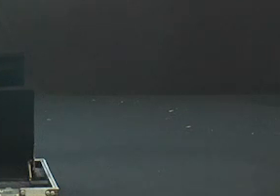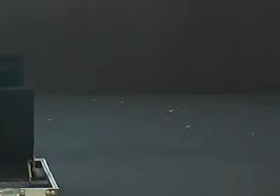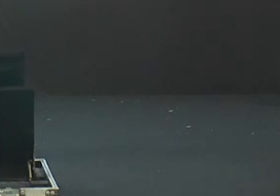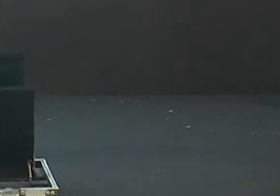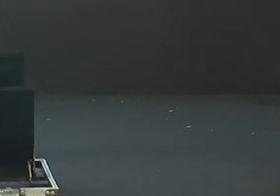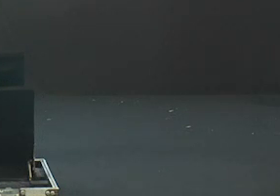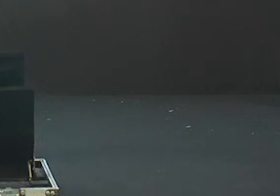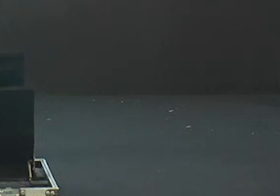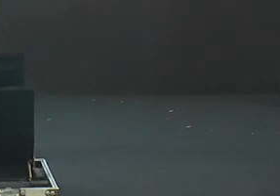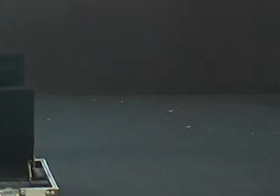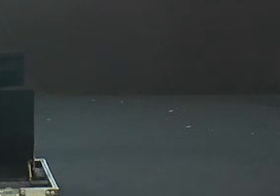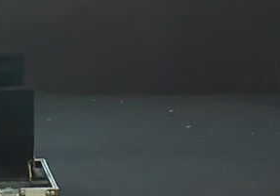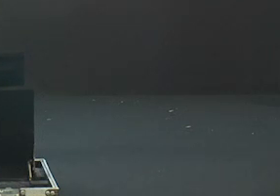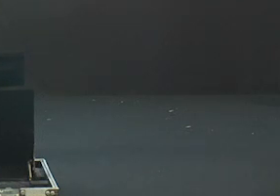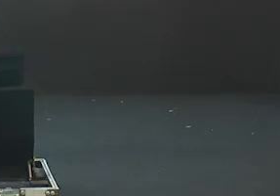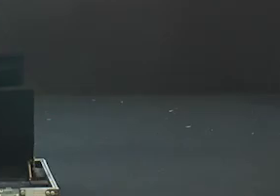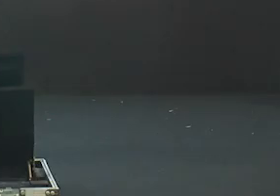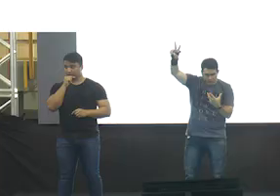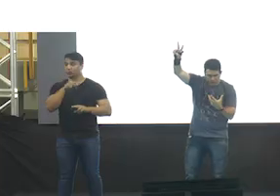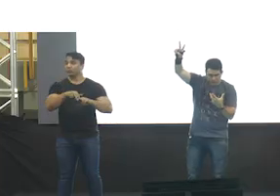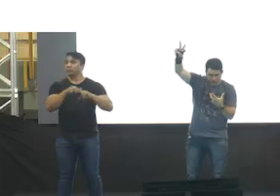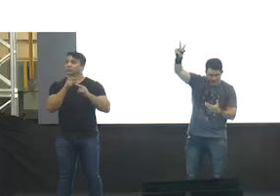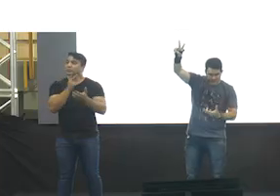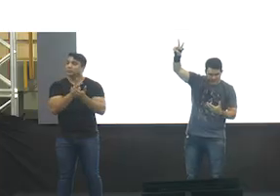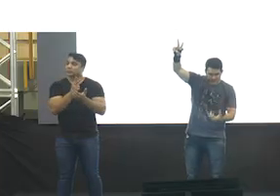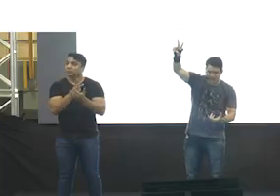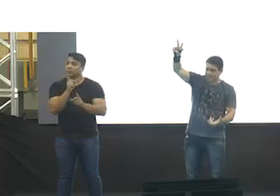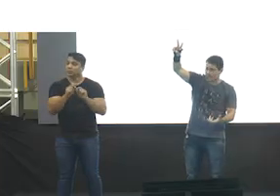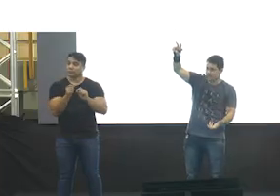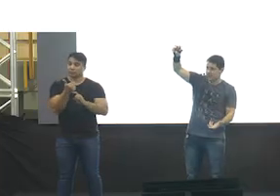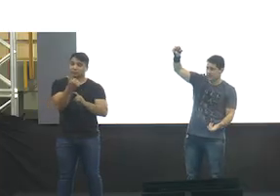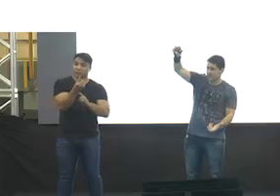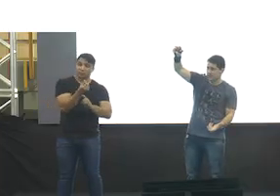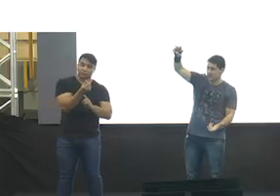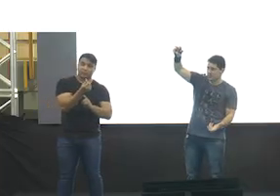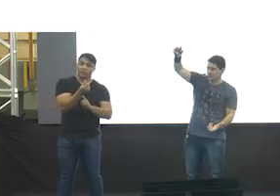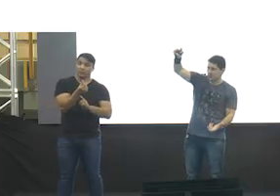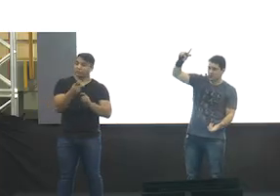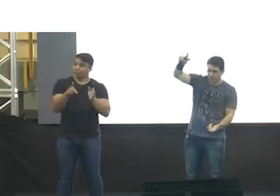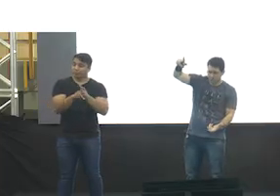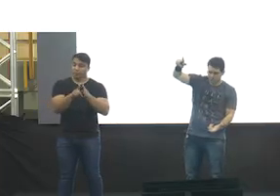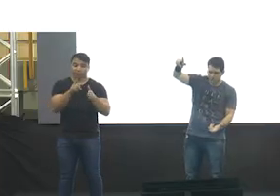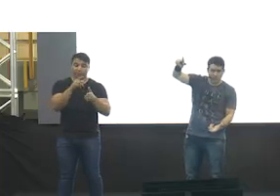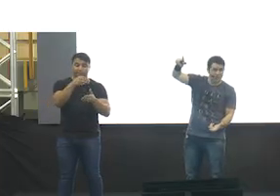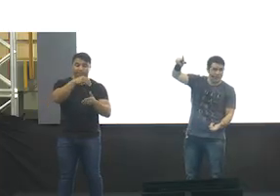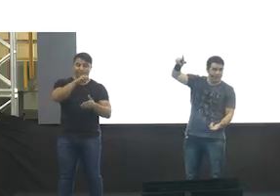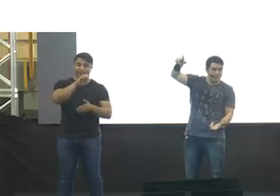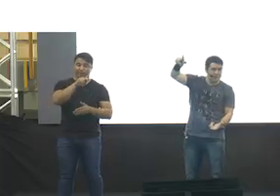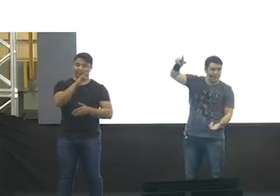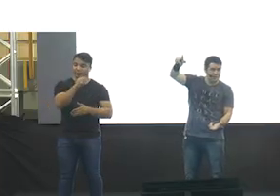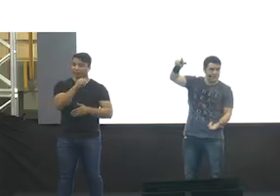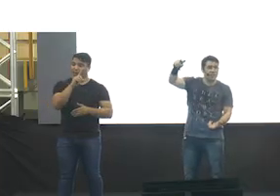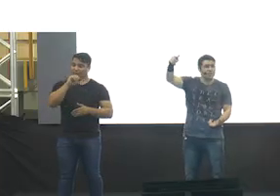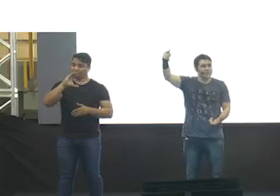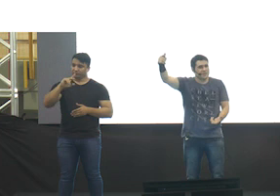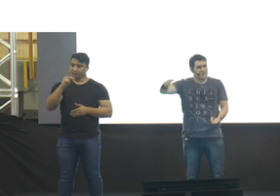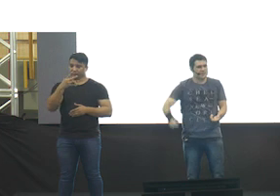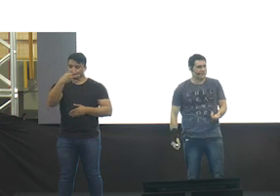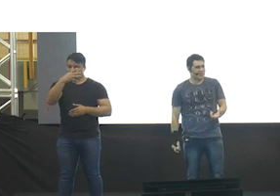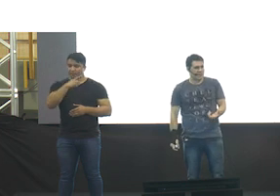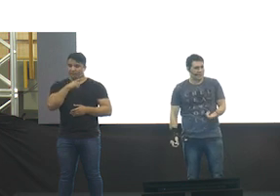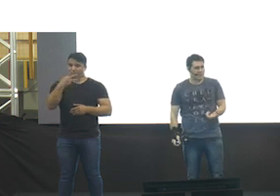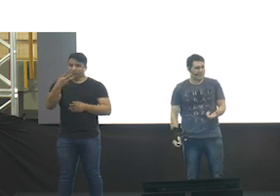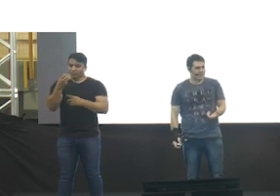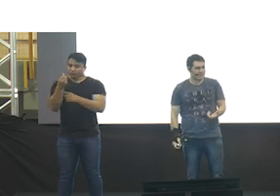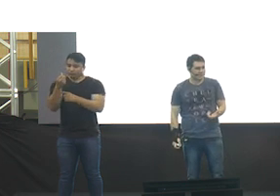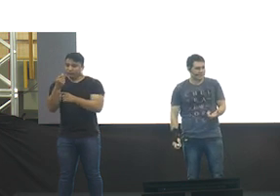produzirá 2 águas. Então, toda a vida que tu tiver 16 gramas de metano, tu vai produzir 36